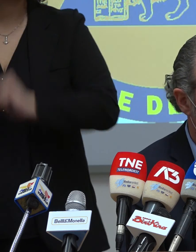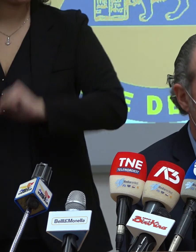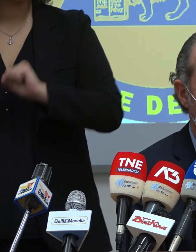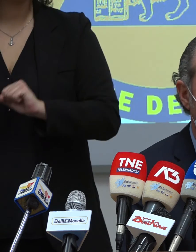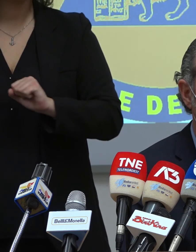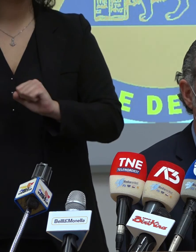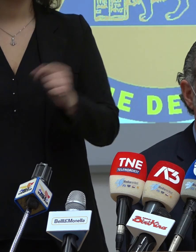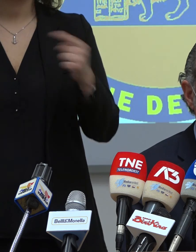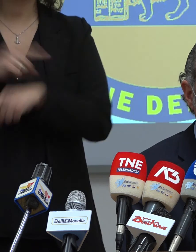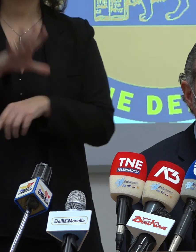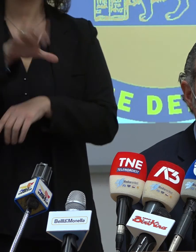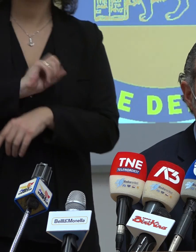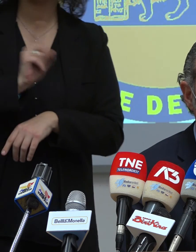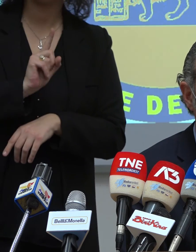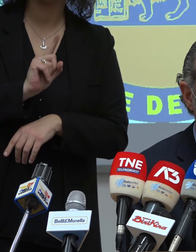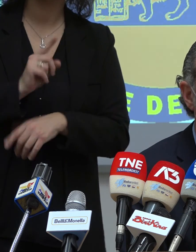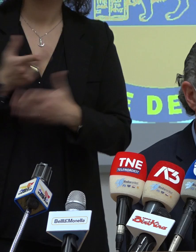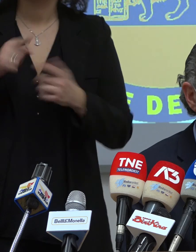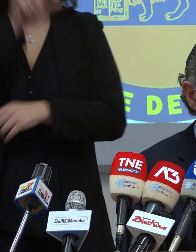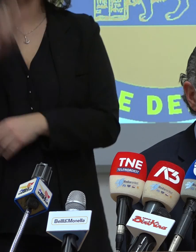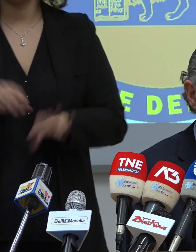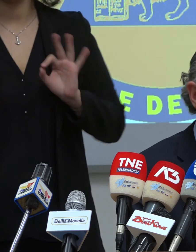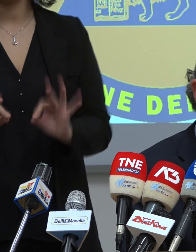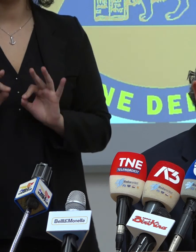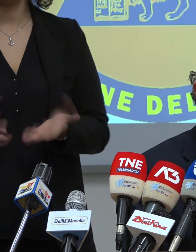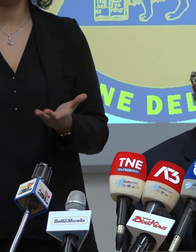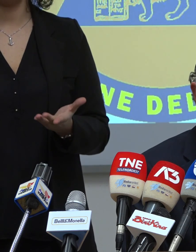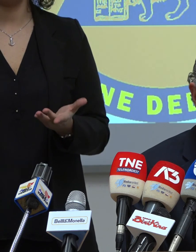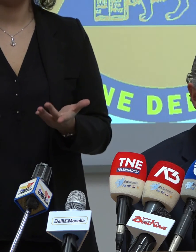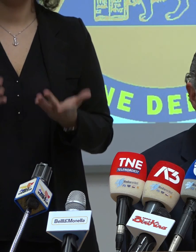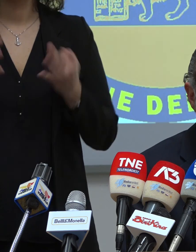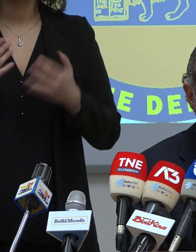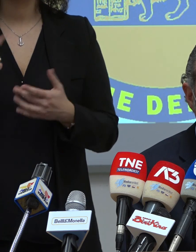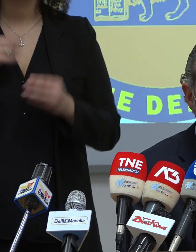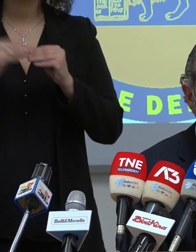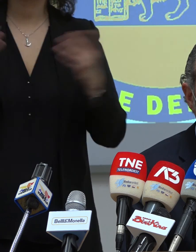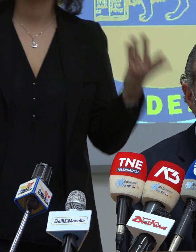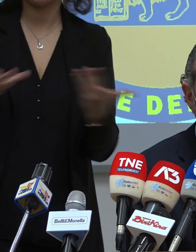Siamo in Italia, E quindi cosa vuol dire? Che ogni roba che fai non va bene.